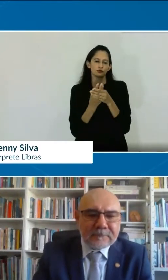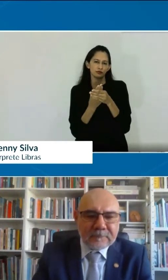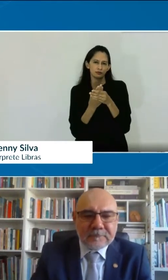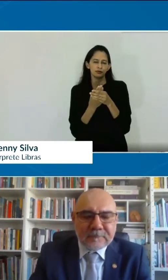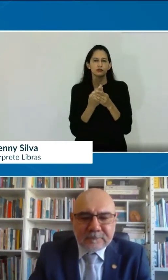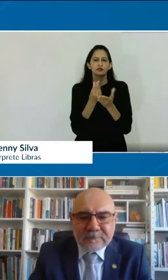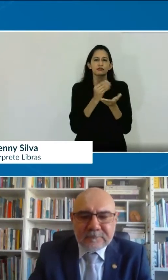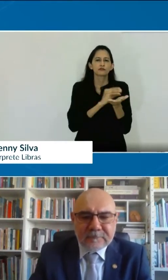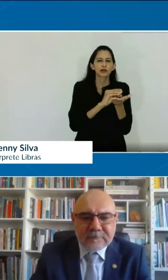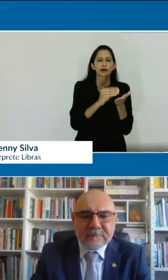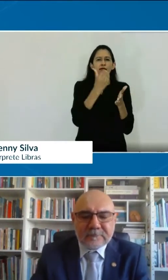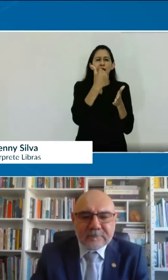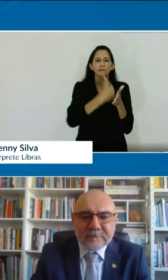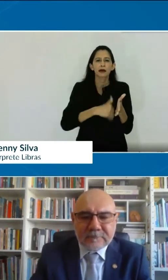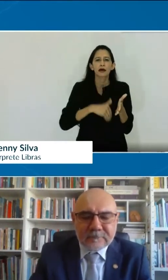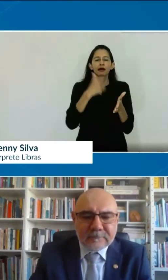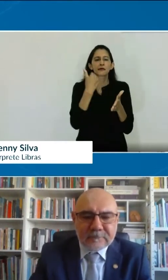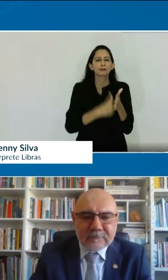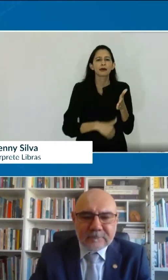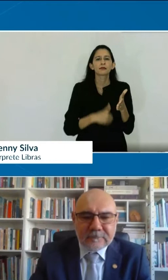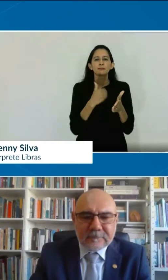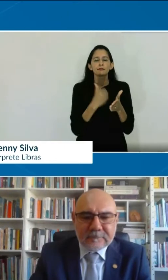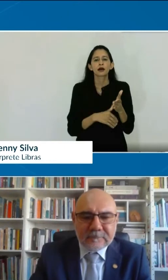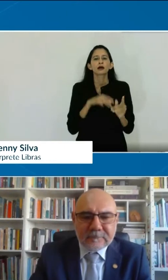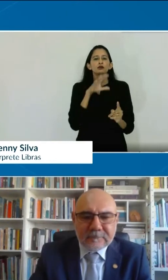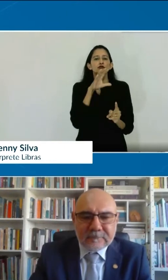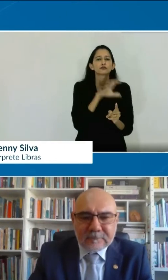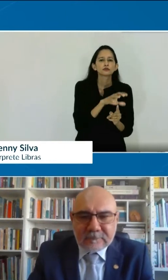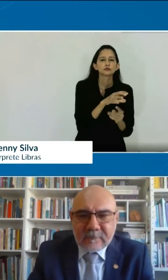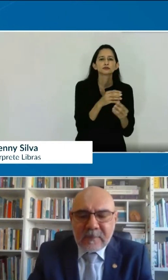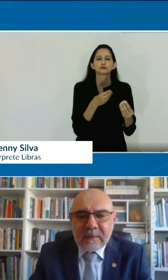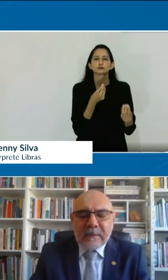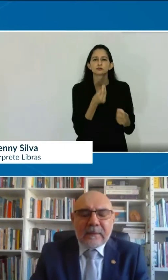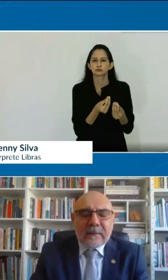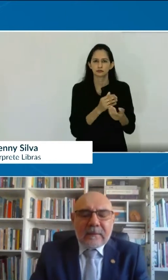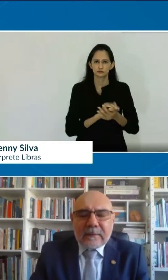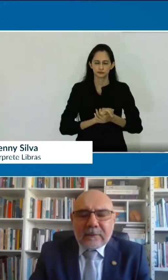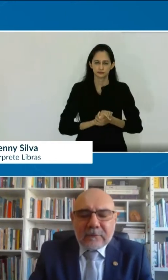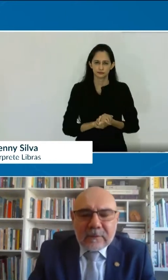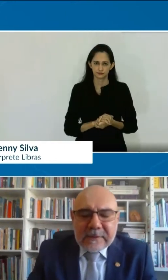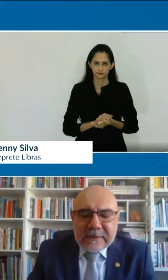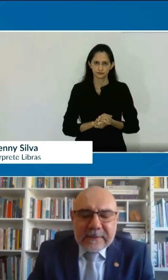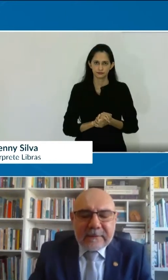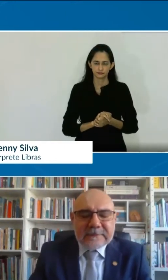cortes significam para o funcionamento da Federal de Pernambuco, professor?